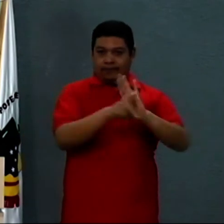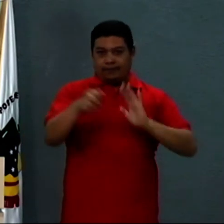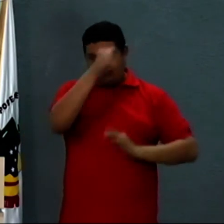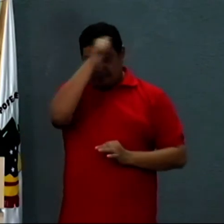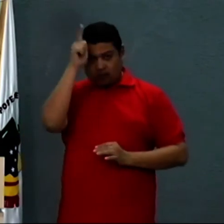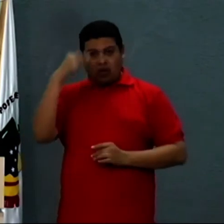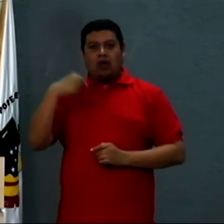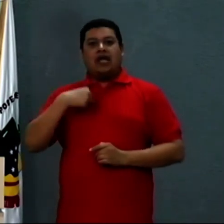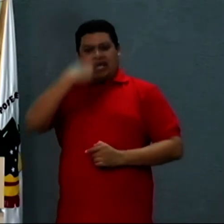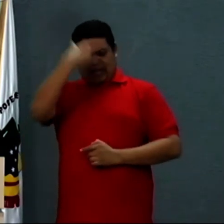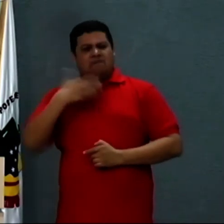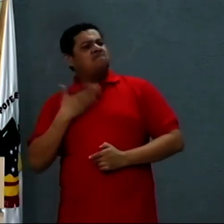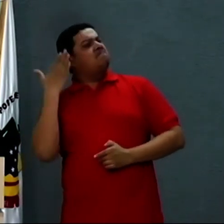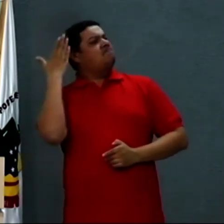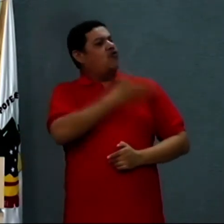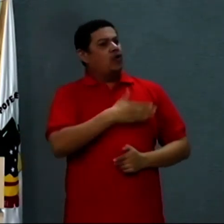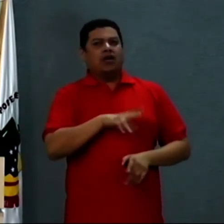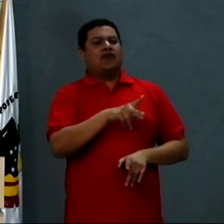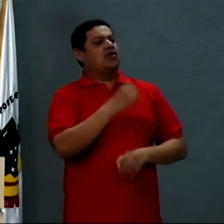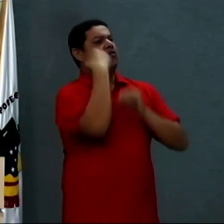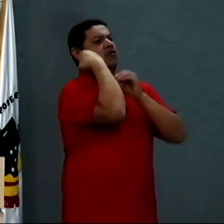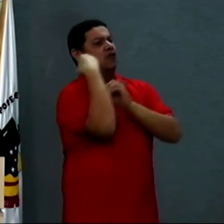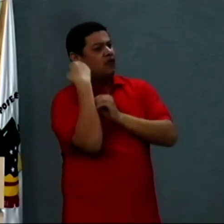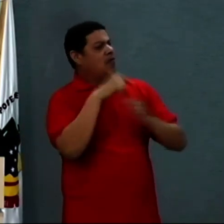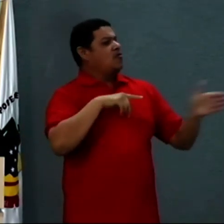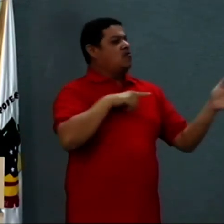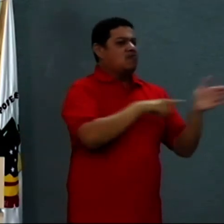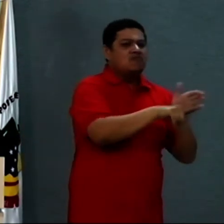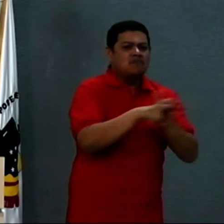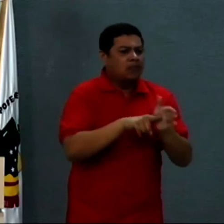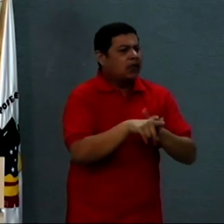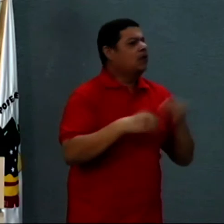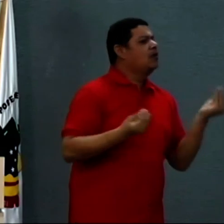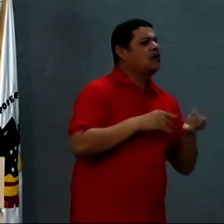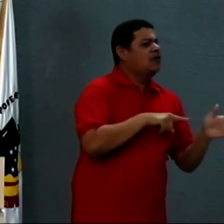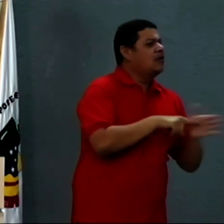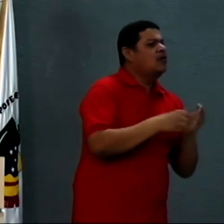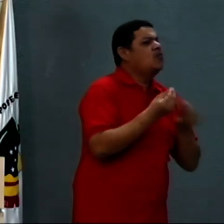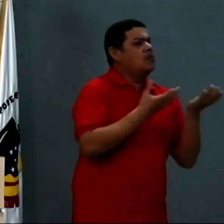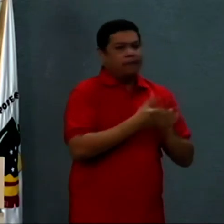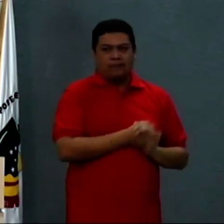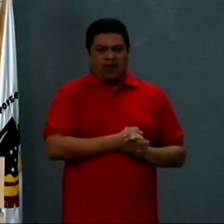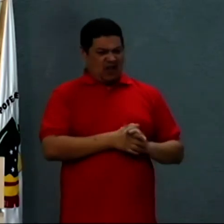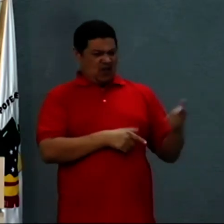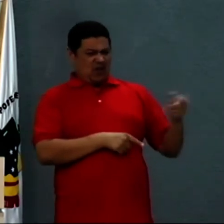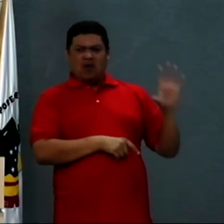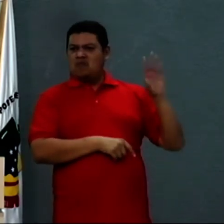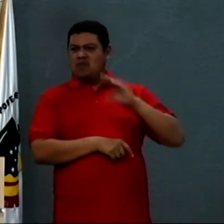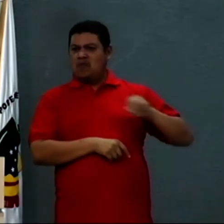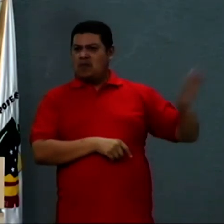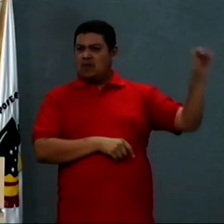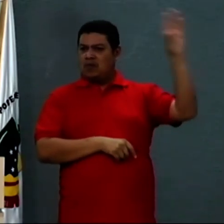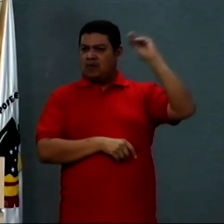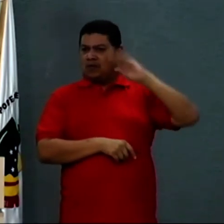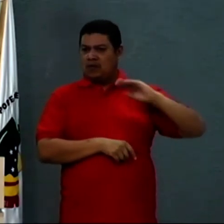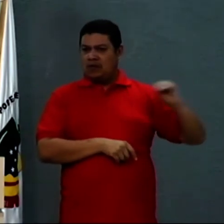lá, filmando, tirando foto, perguntei, fiz questão de questionar. Então aí vem com essa conversa de miolo de pote,